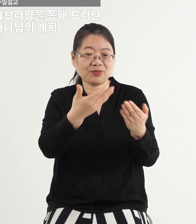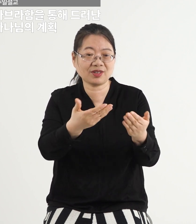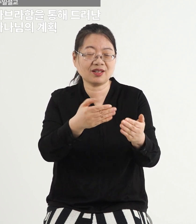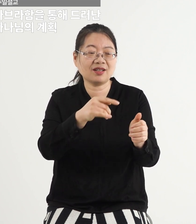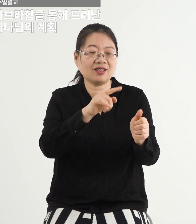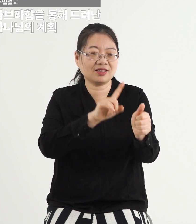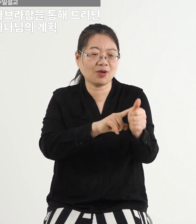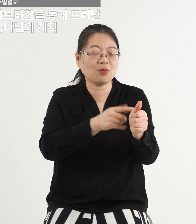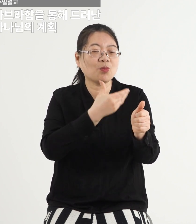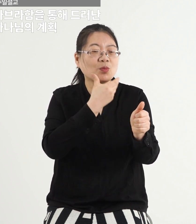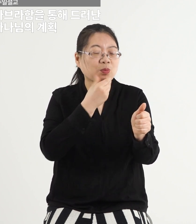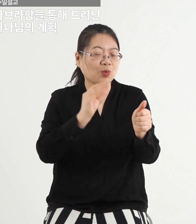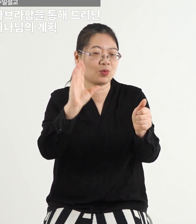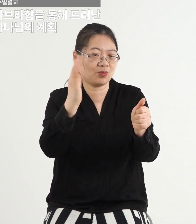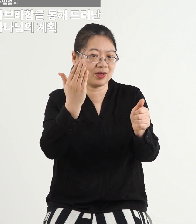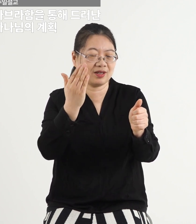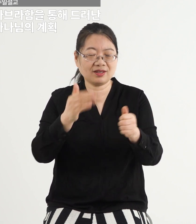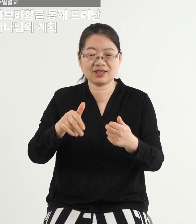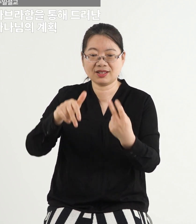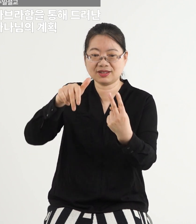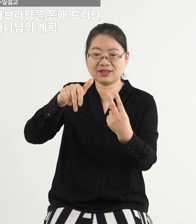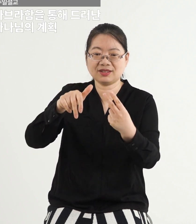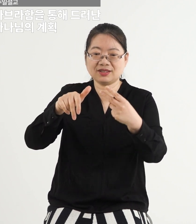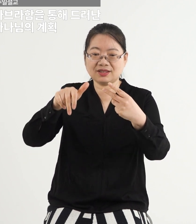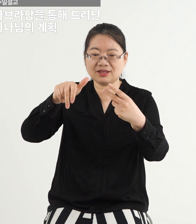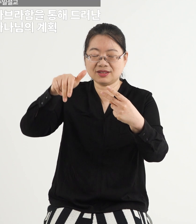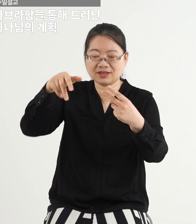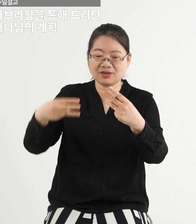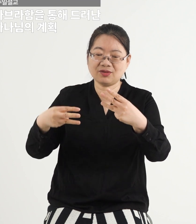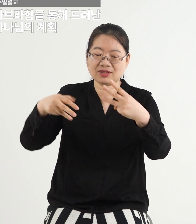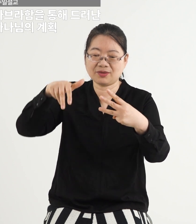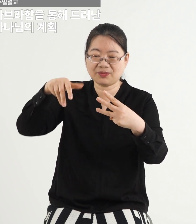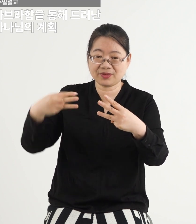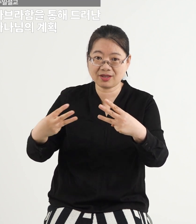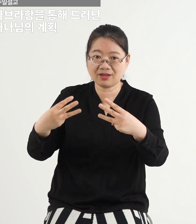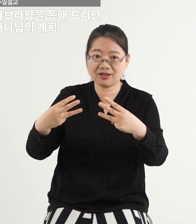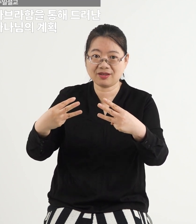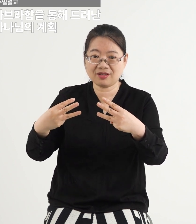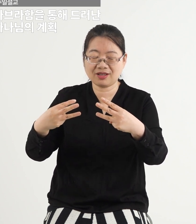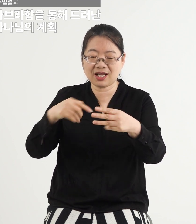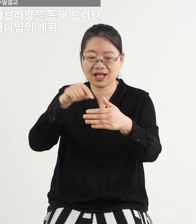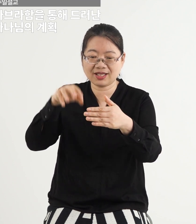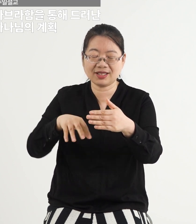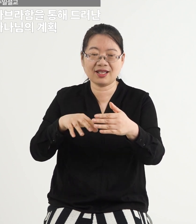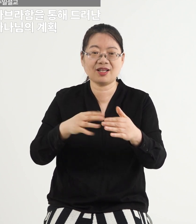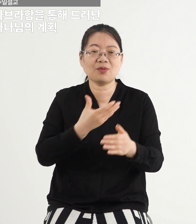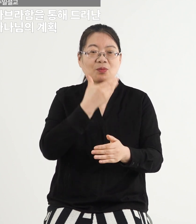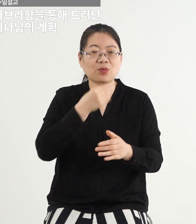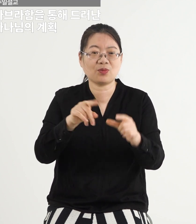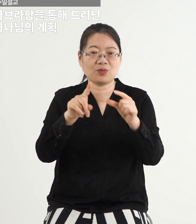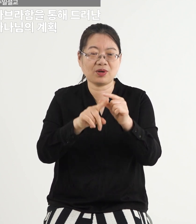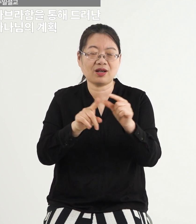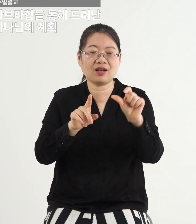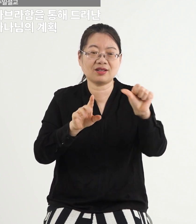될지라. 여러분 2절 3절 안에 세상에 복이라는 말이 5차례나 반복이